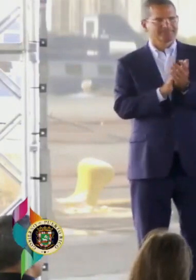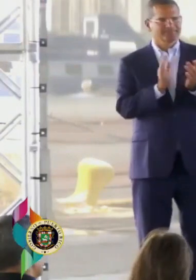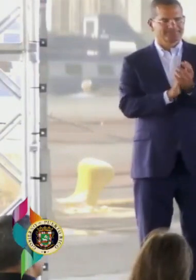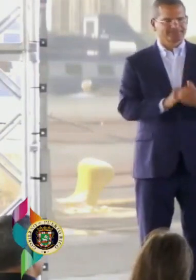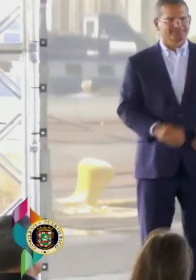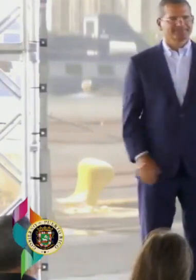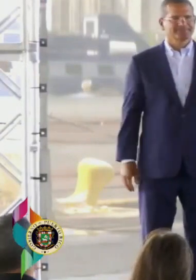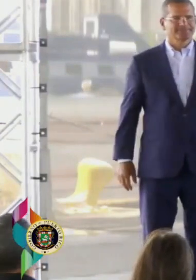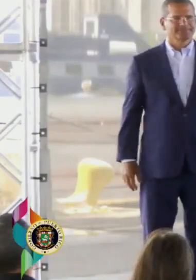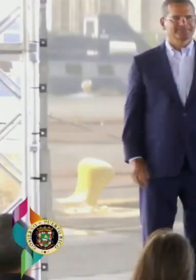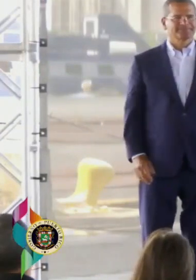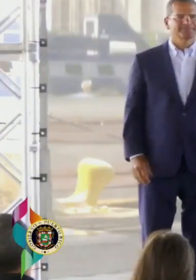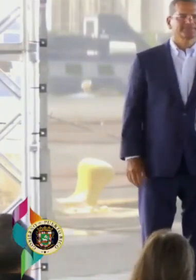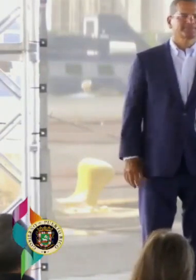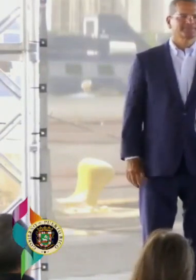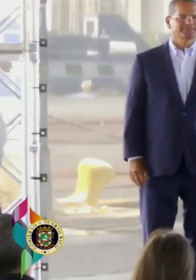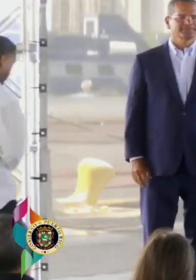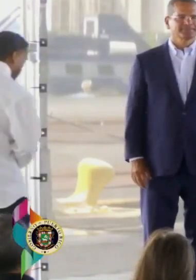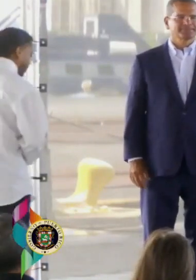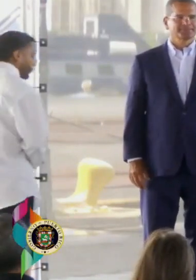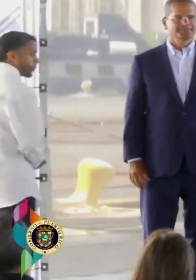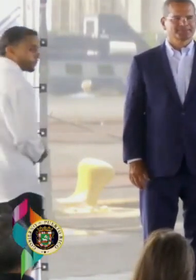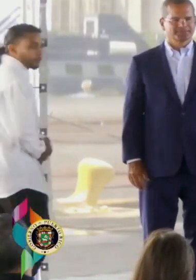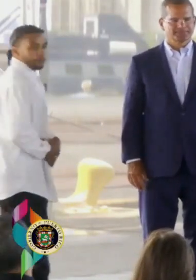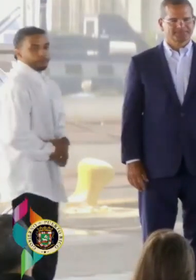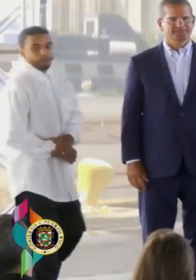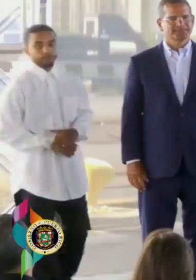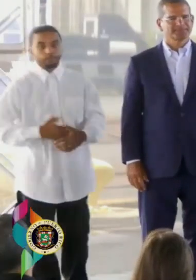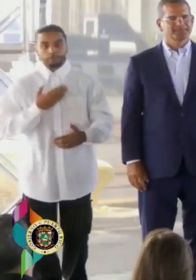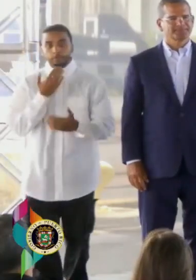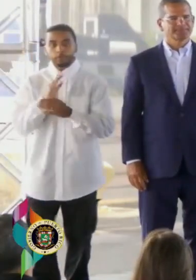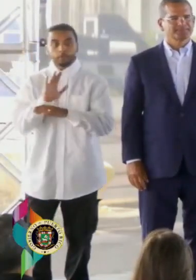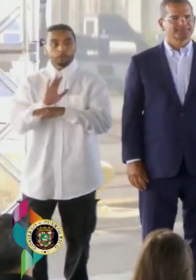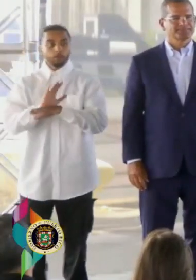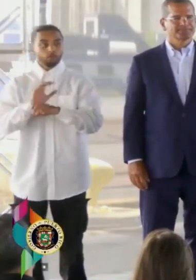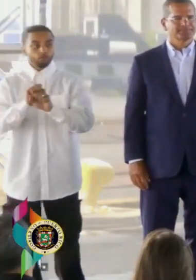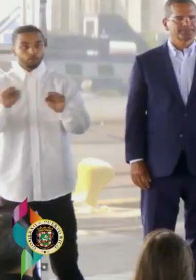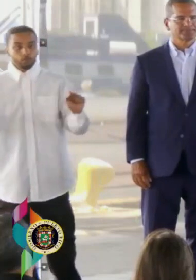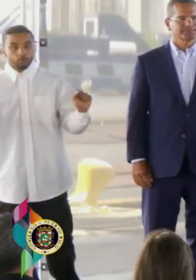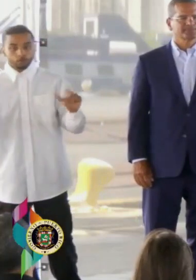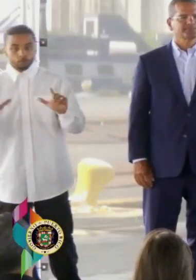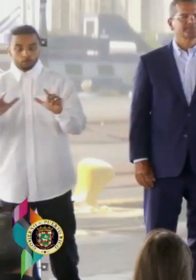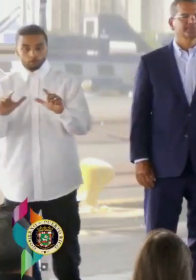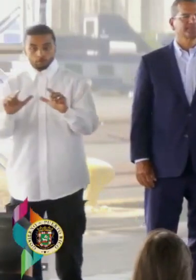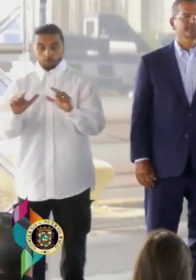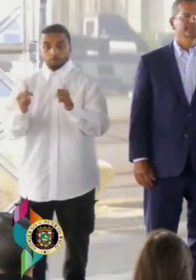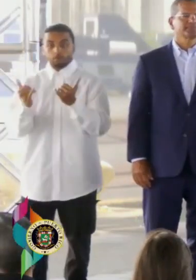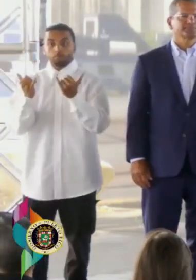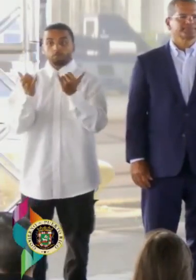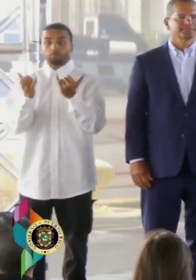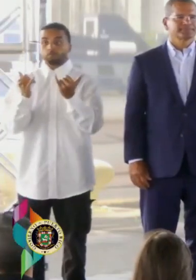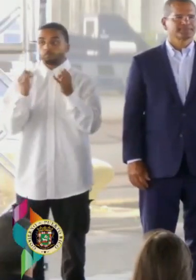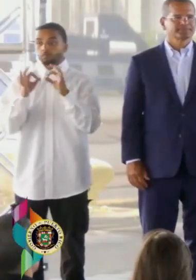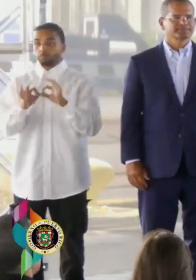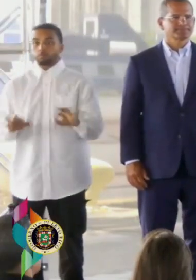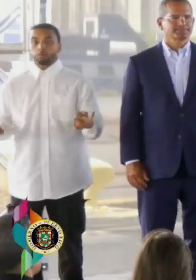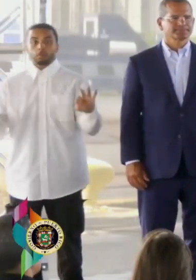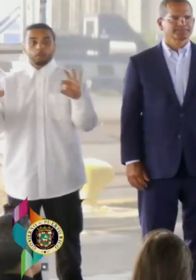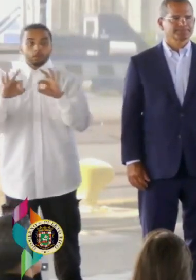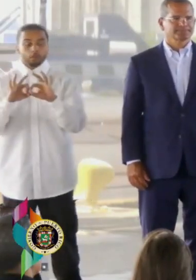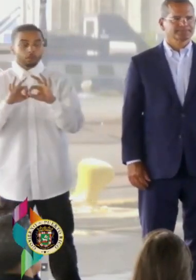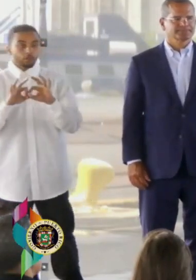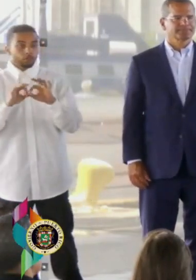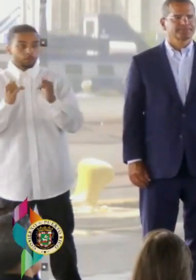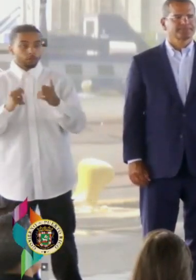vivienda buenas Buenas tardes a todos a todas y todos la verdad es que es un momento importante Este es un proyecto